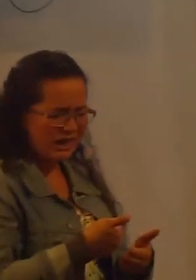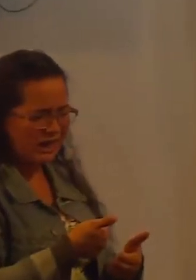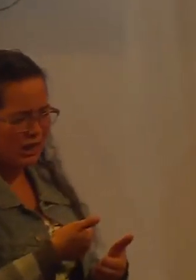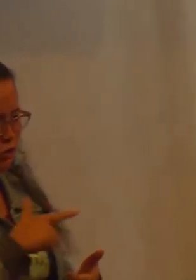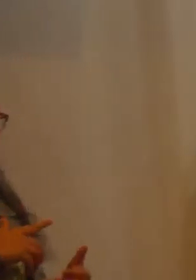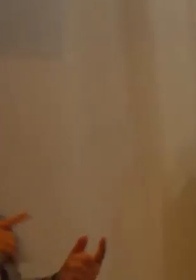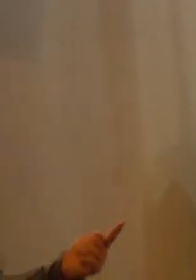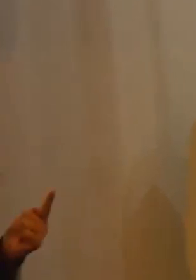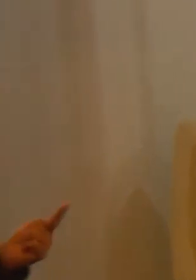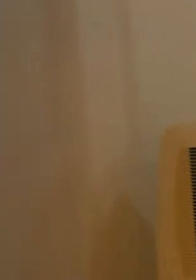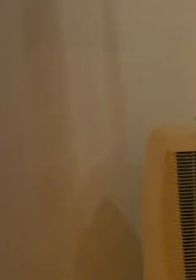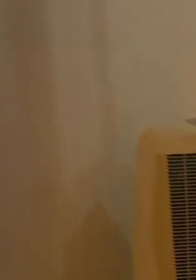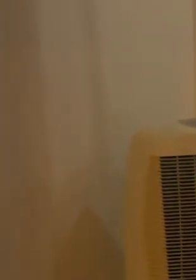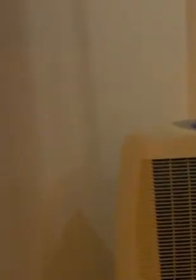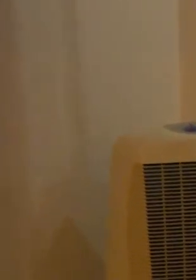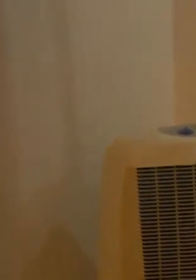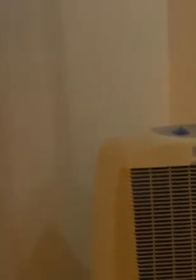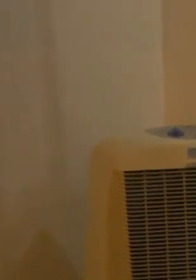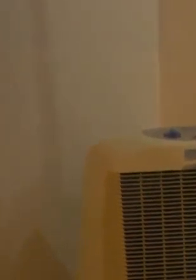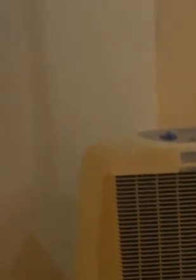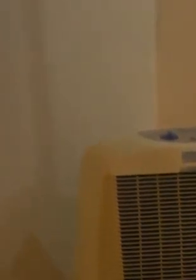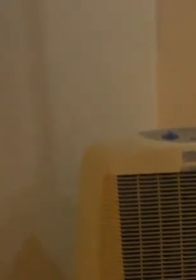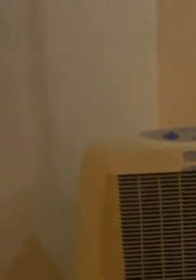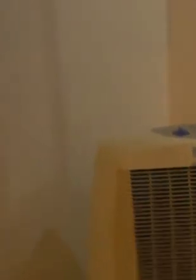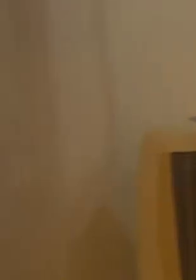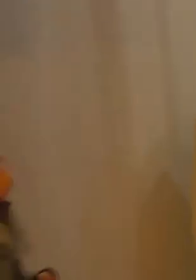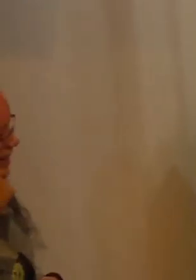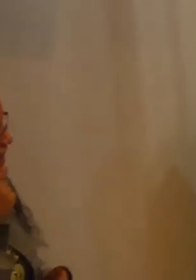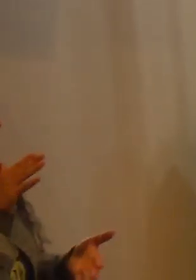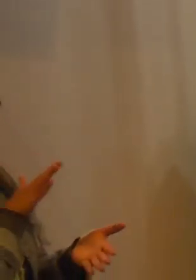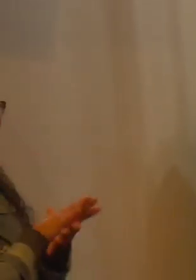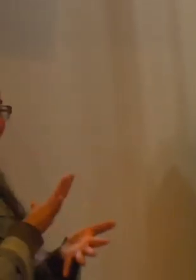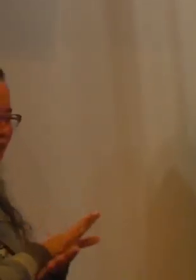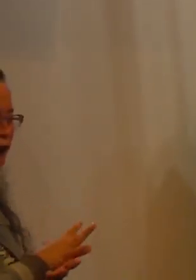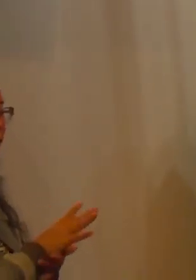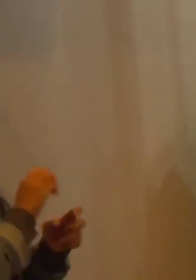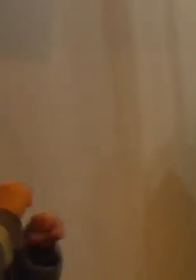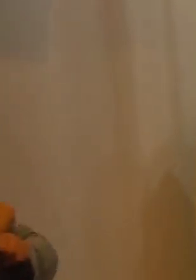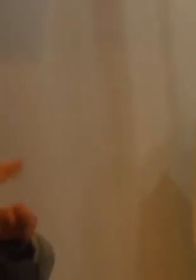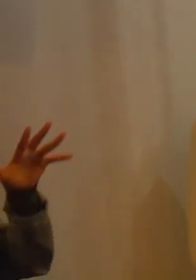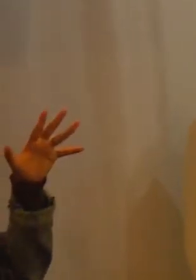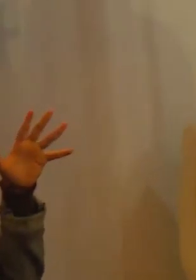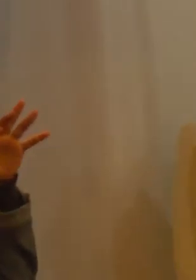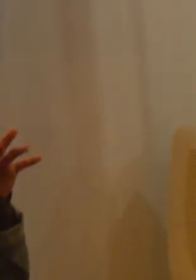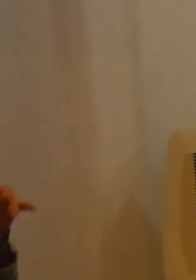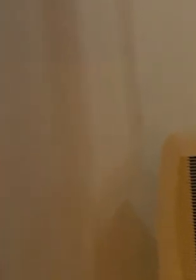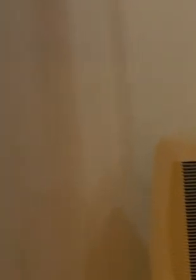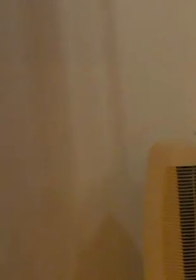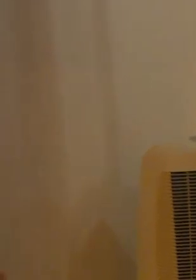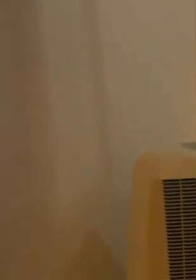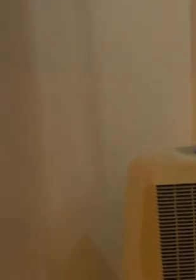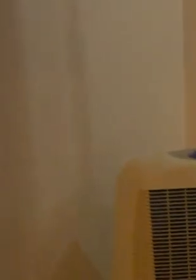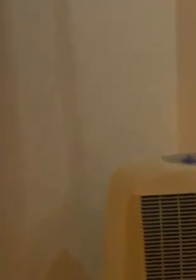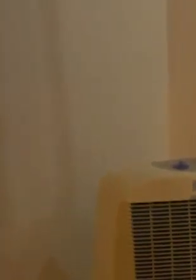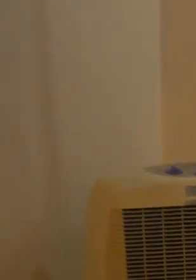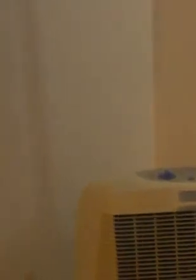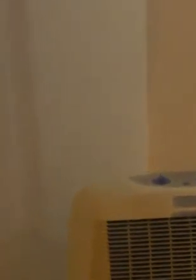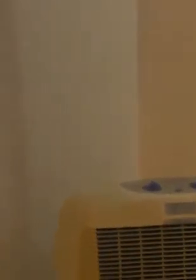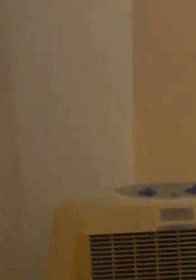mis compañeros, agarrarme, sonreír, estar bien, tranquila, trasnochar, madrugar, y poderlo articular como con esa